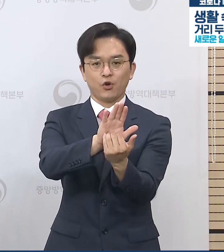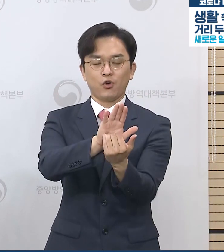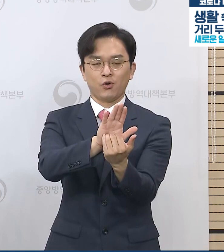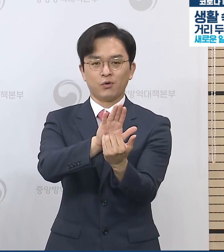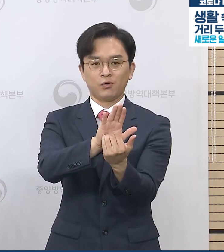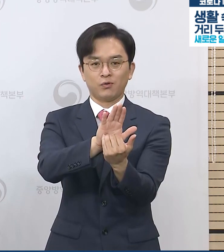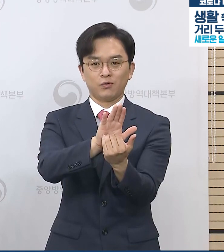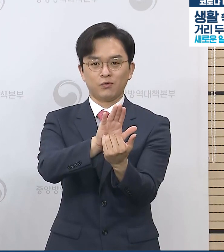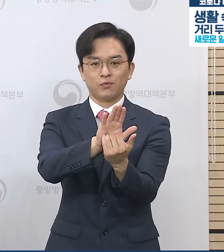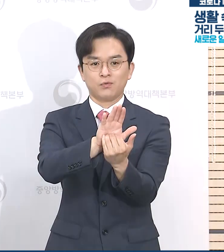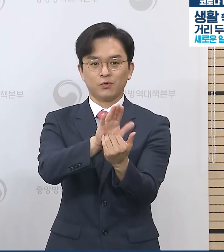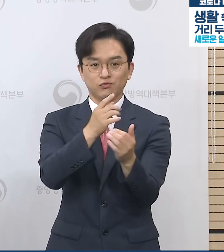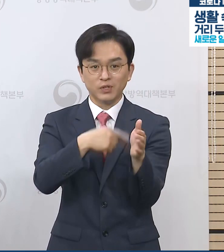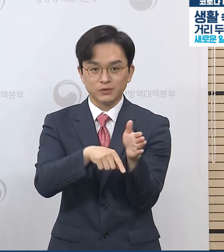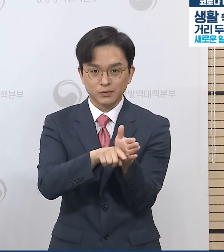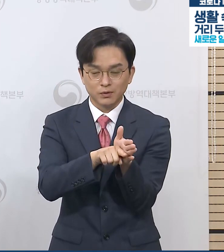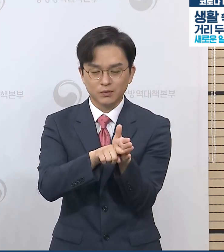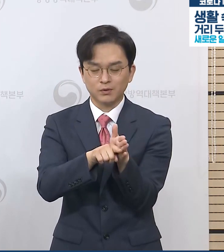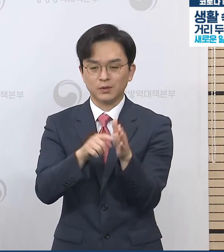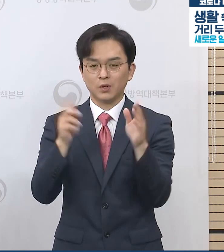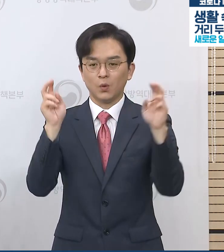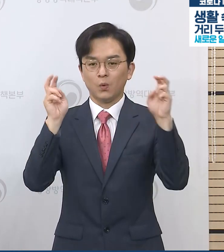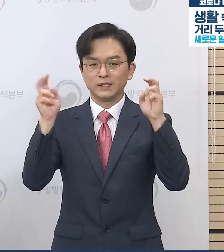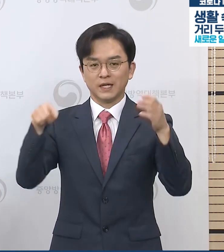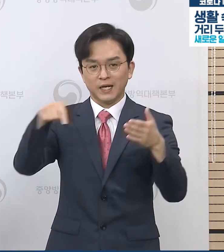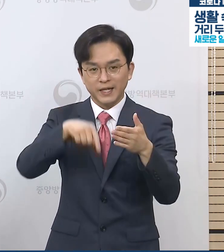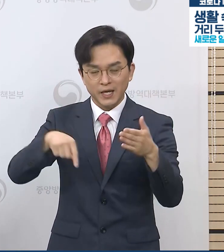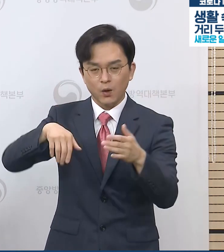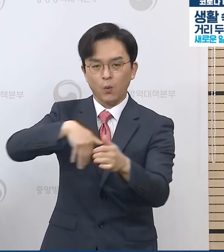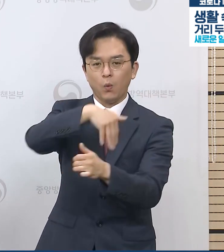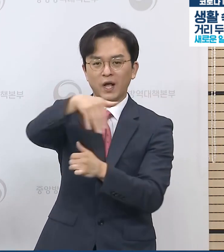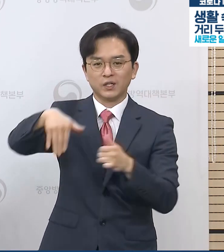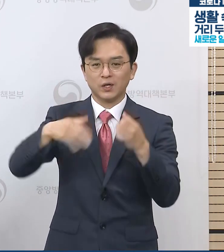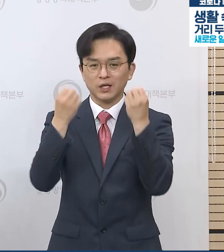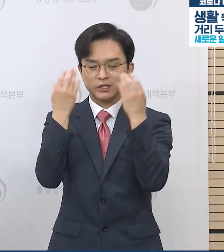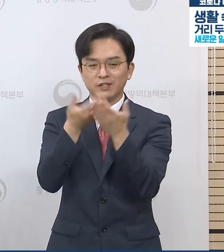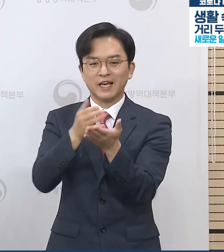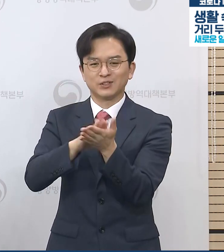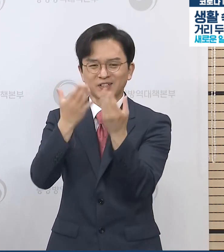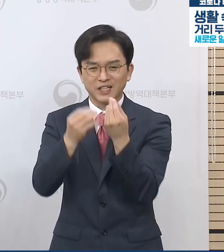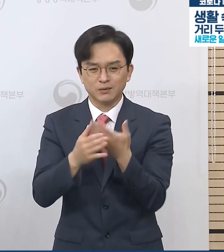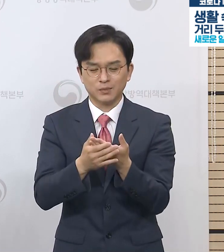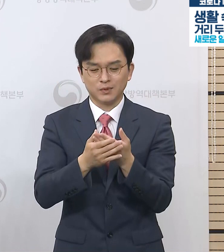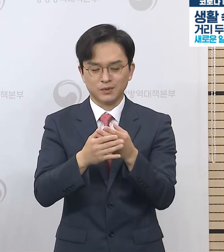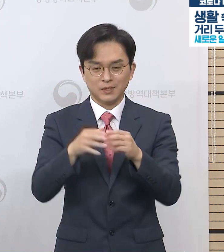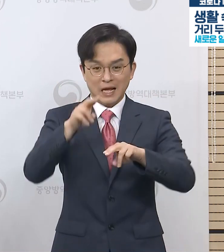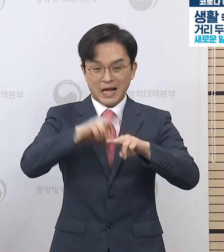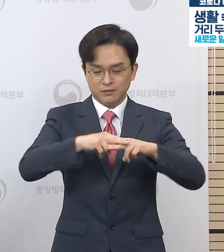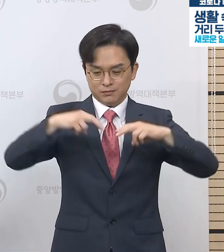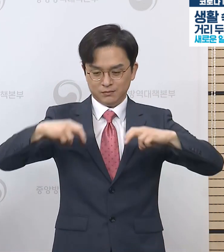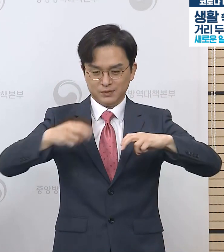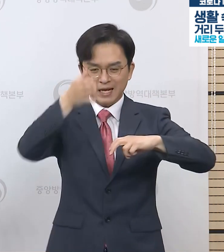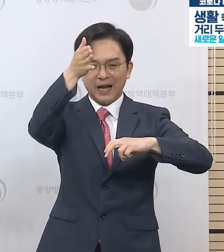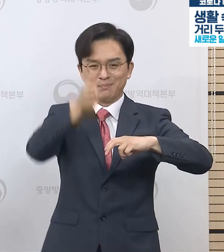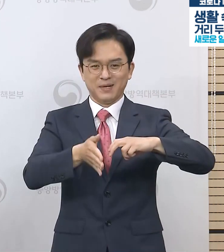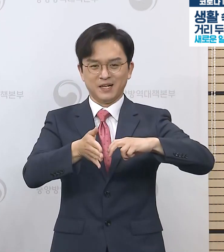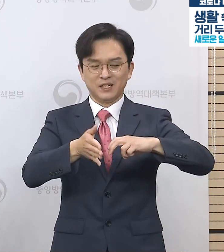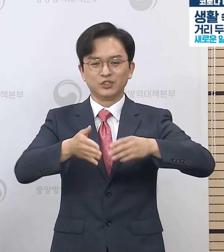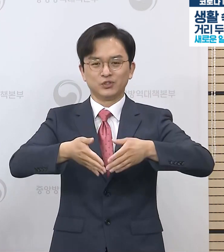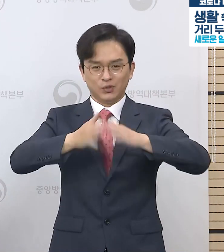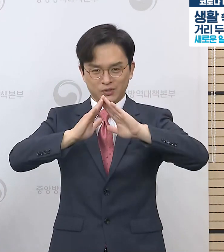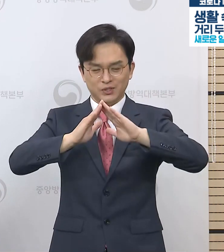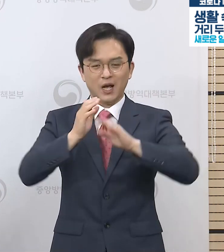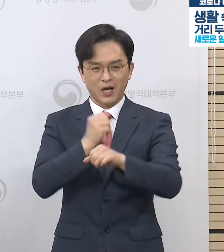시설 내의 근무 환경을 개선하고, 예를 들어서 가림막을 설치하는 등의 행위를 말합니다. 마지막으로